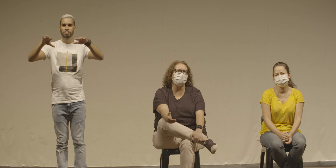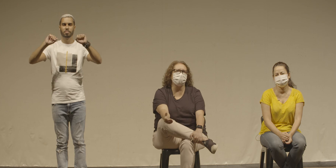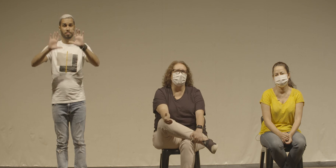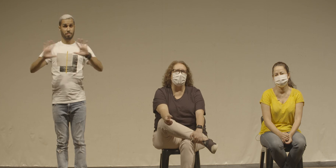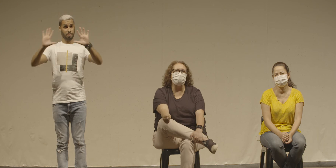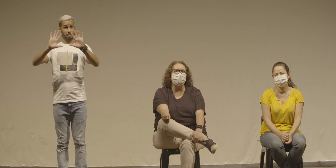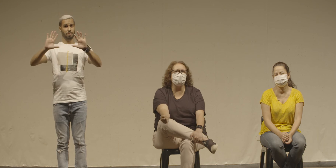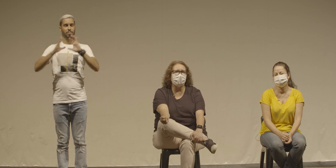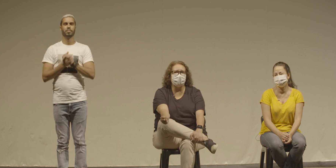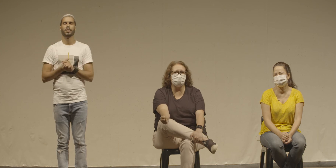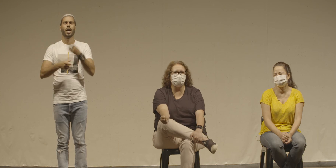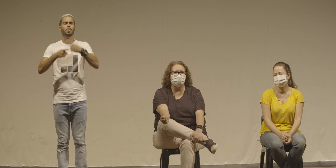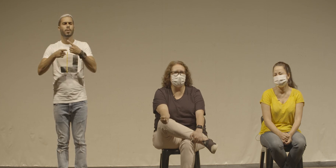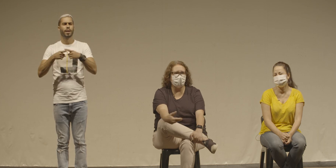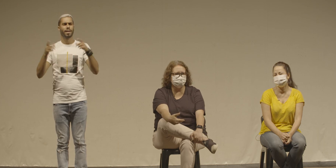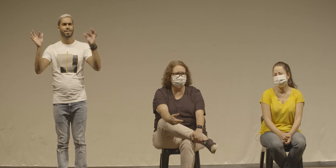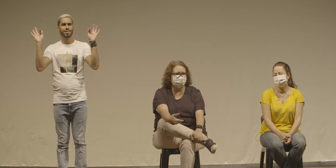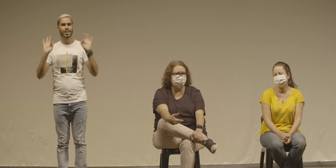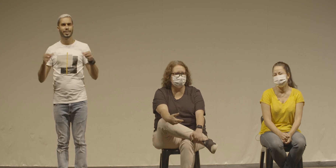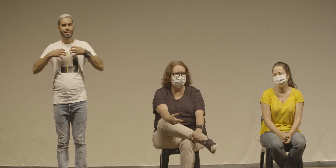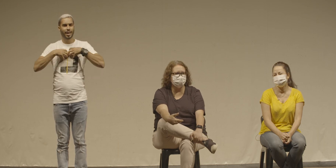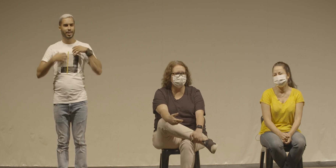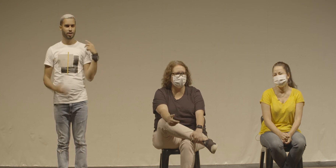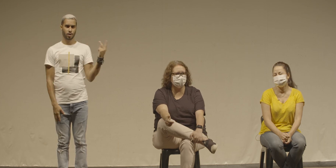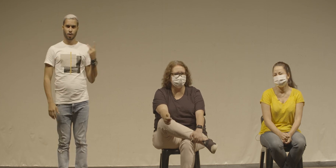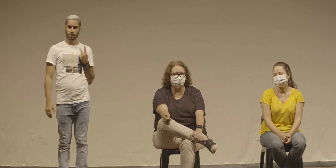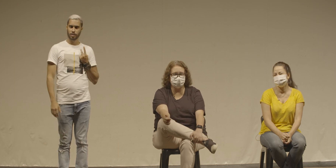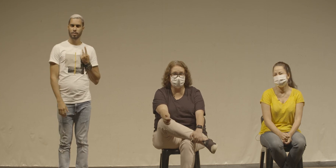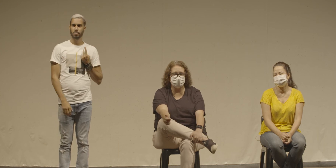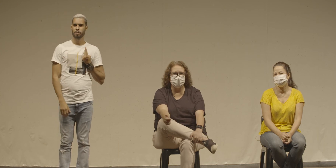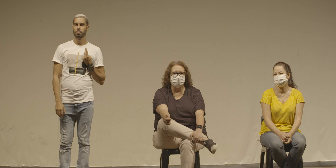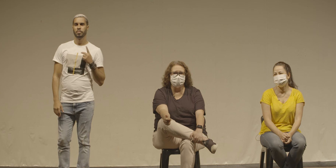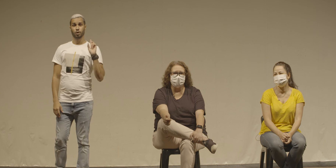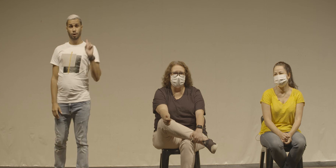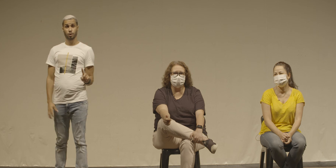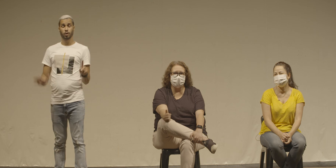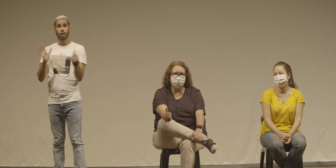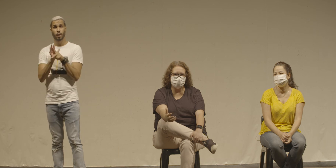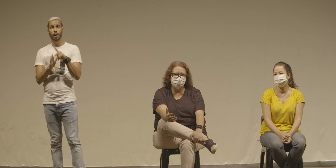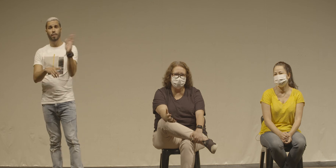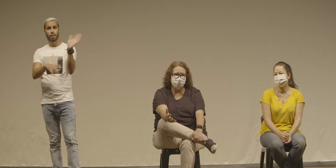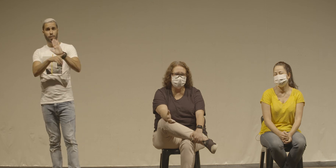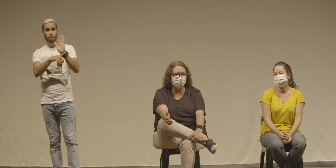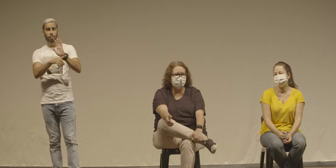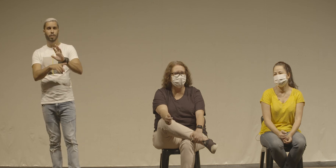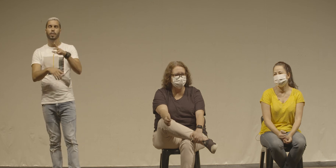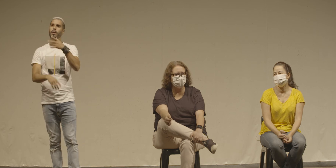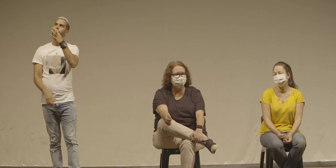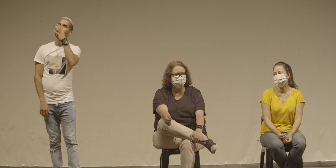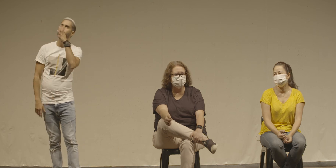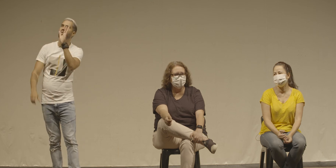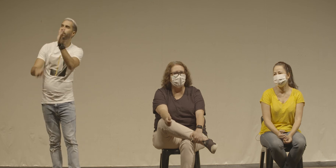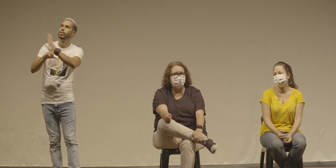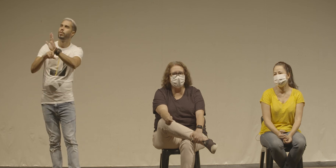que, assim, a felicidade nossa, enquanto diretoras do filme, de assistir o filme, de falar,